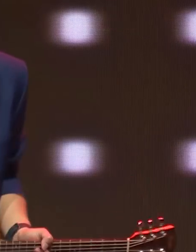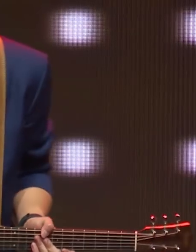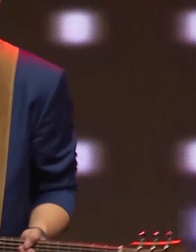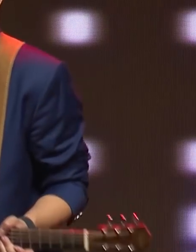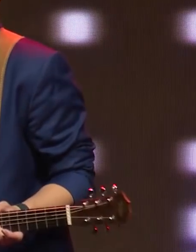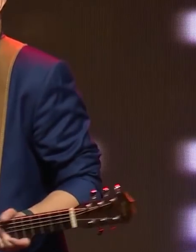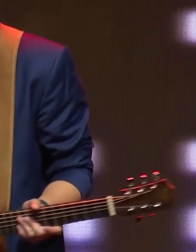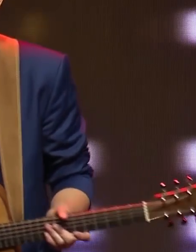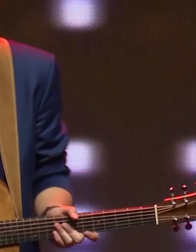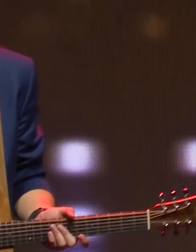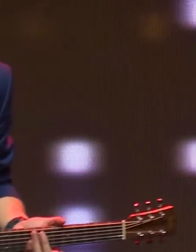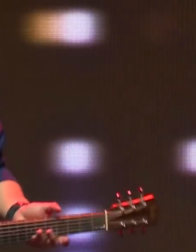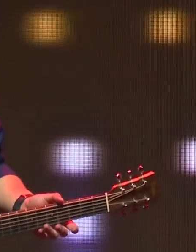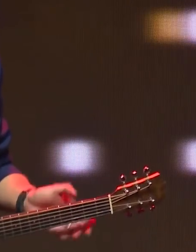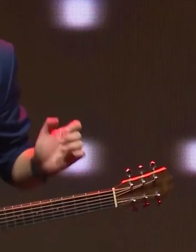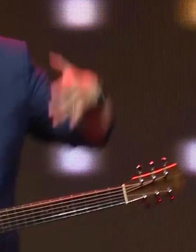satu simfoni,